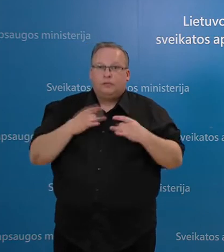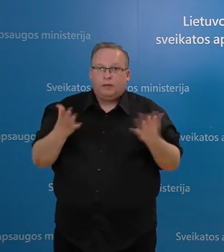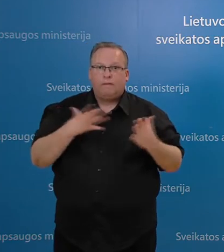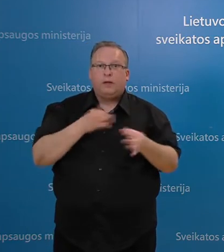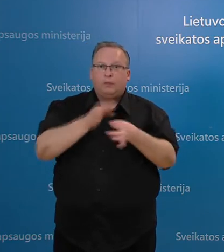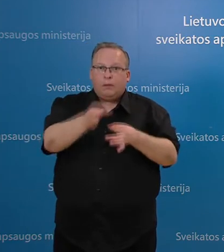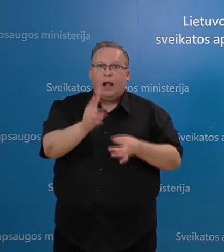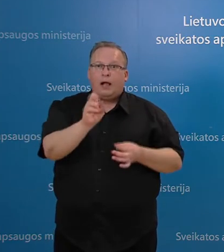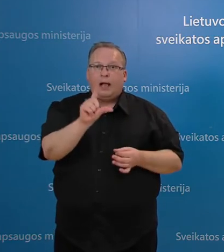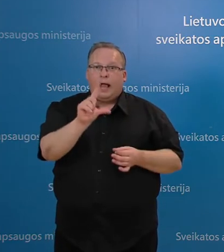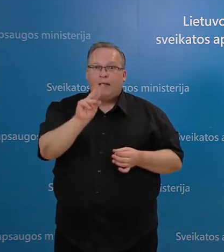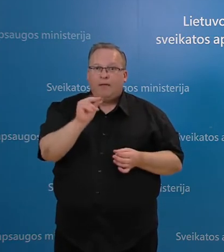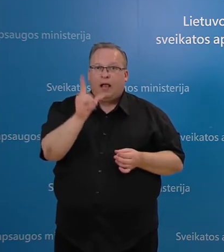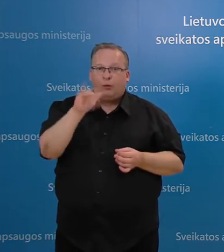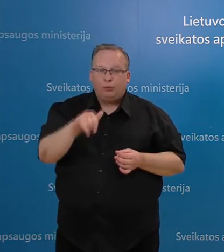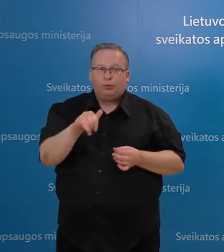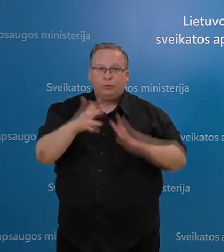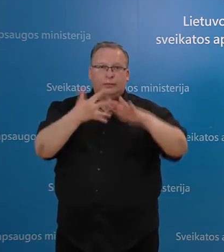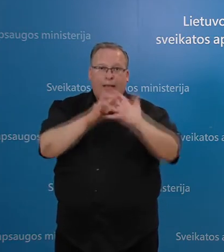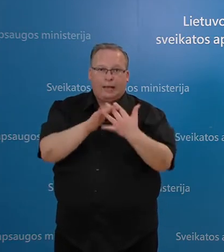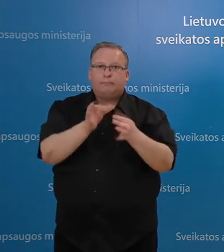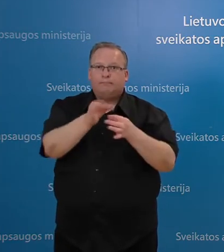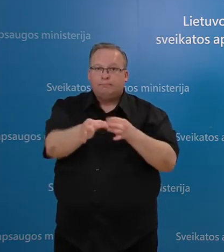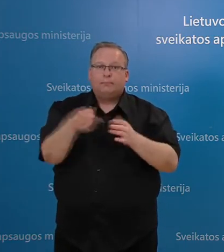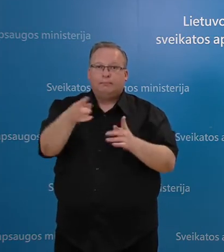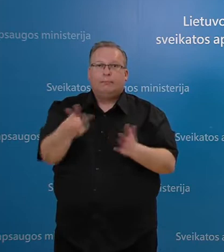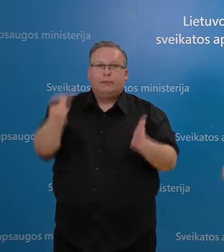rajone Kalvelių kaime dalyvis.